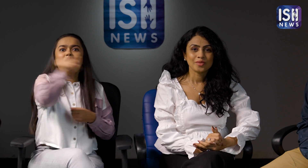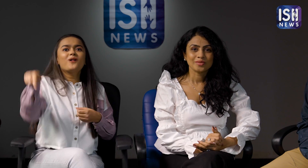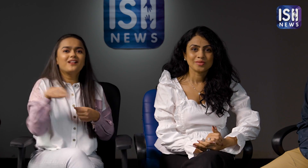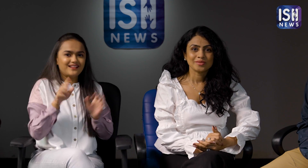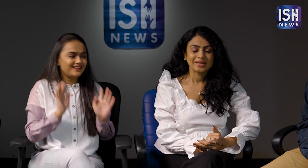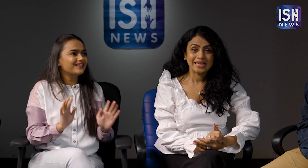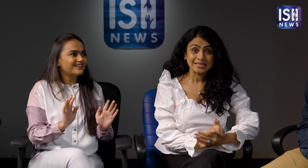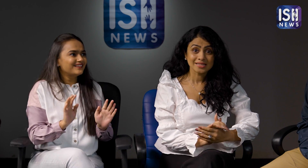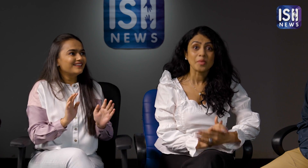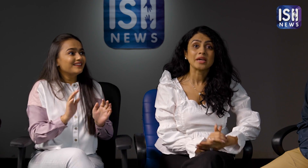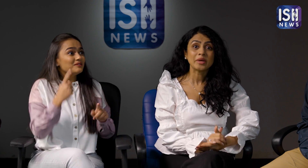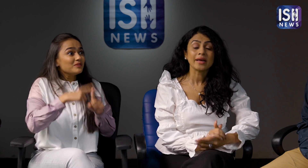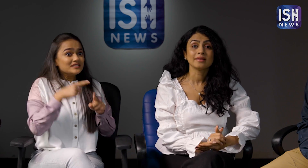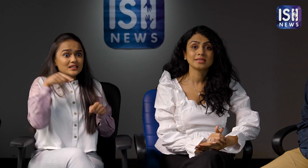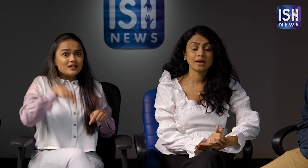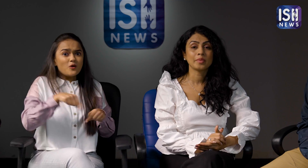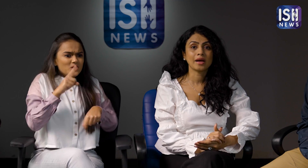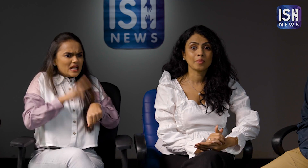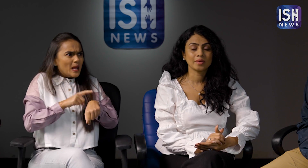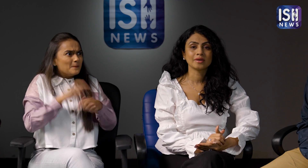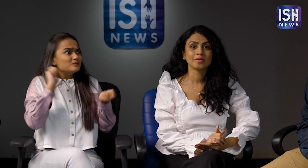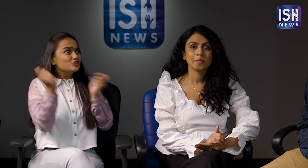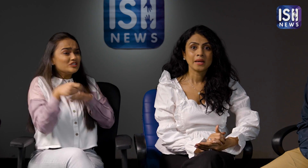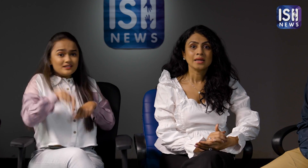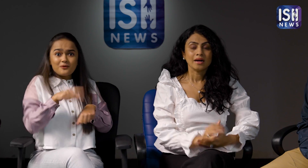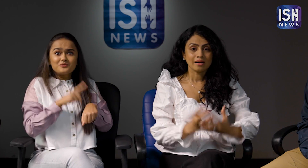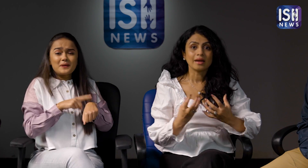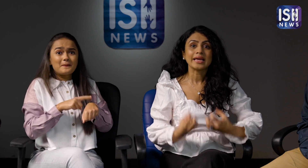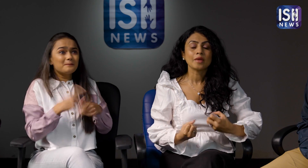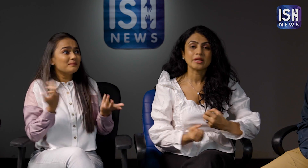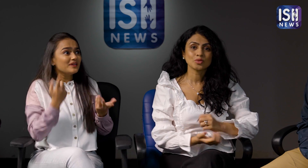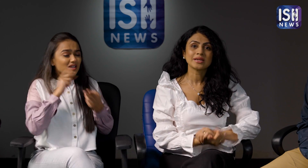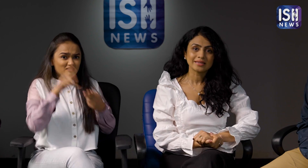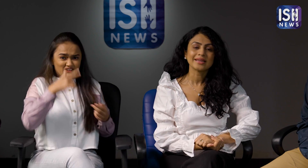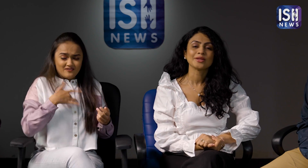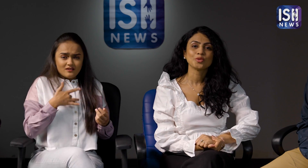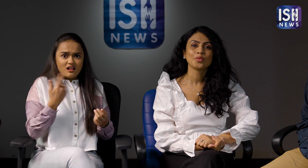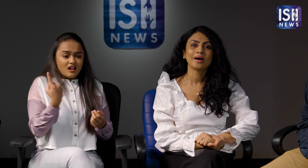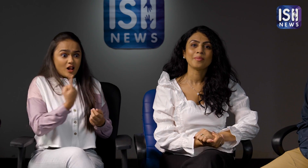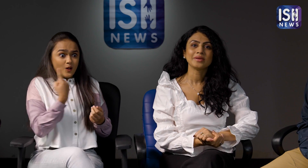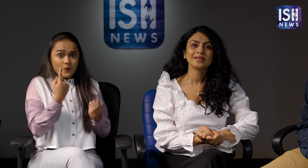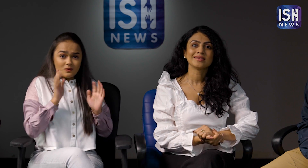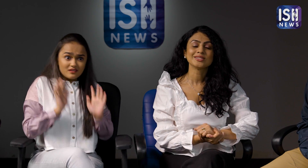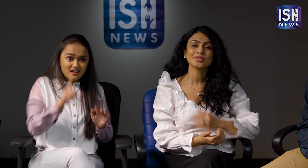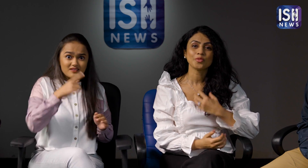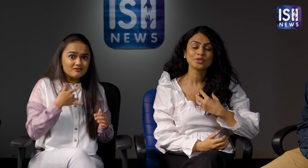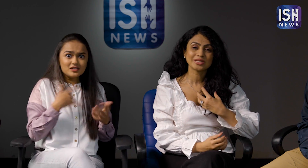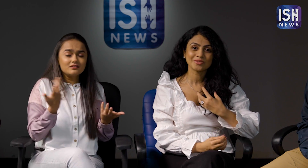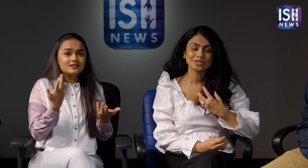आप एक ऐसे ज़माने में हैं जहाँ पे आप अगर अकेला महसूस करते हैं तो आप